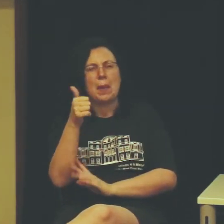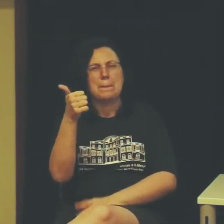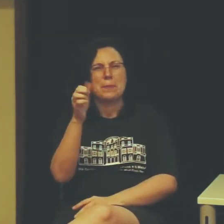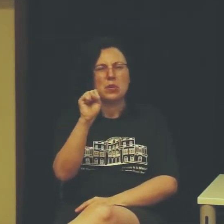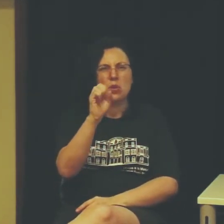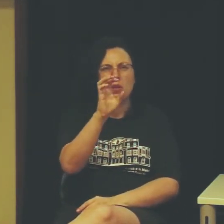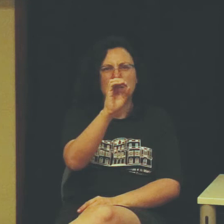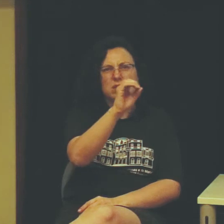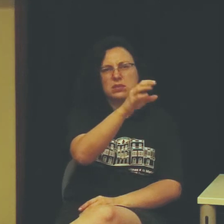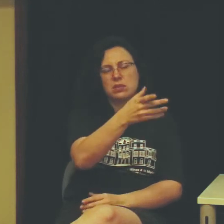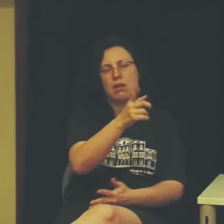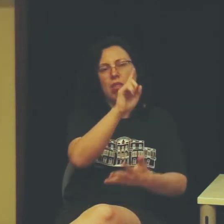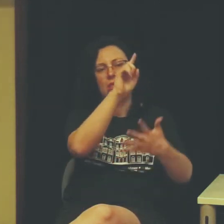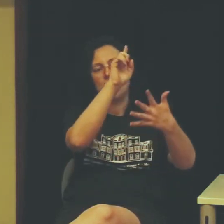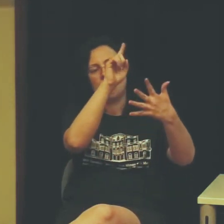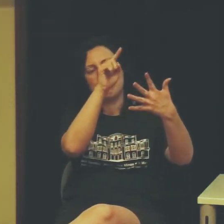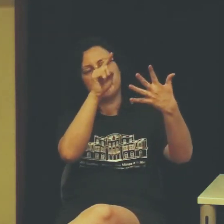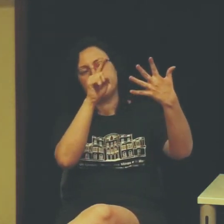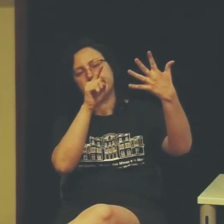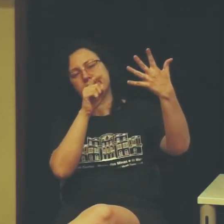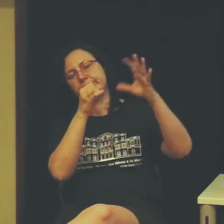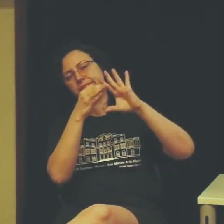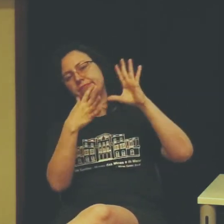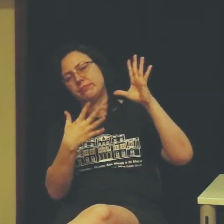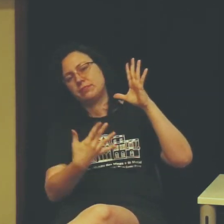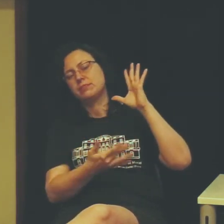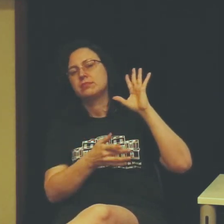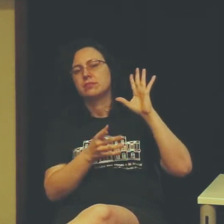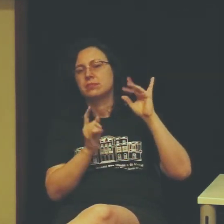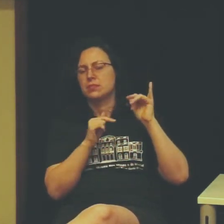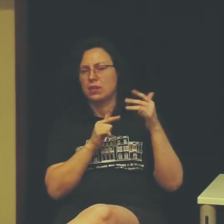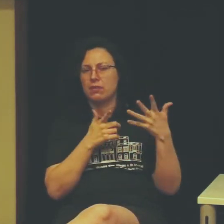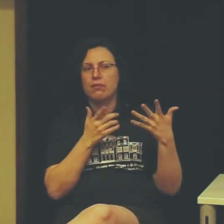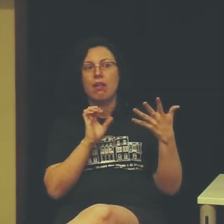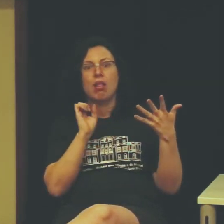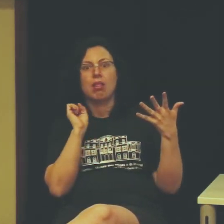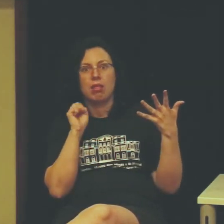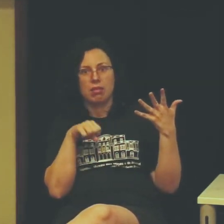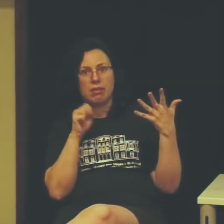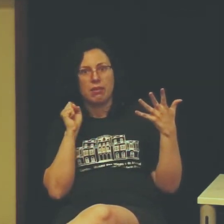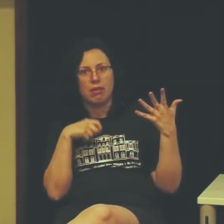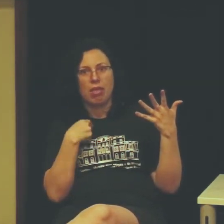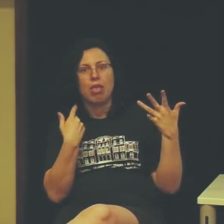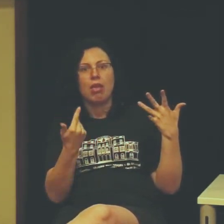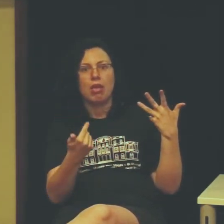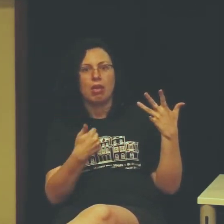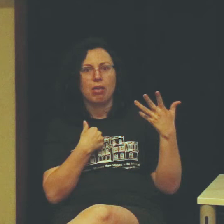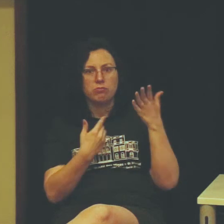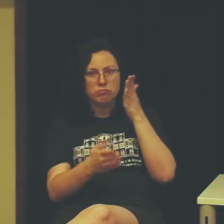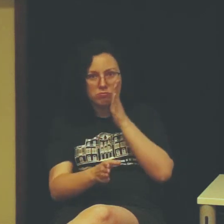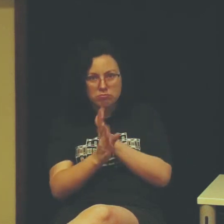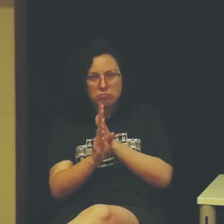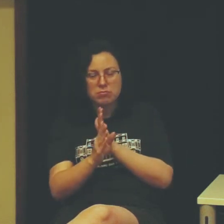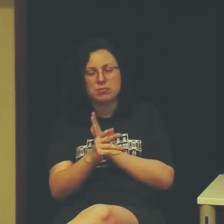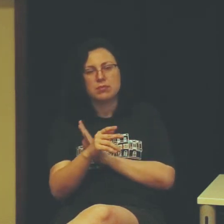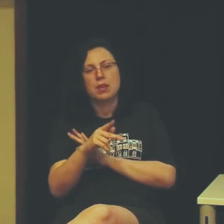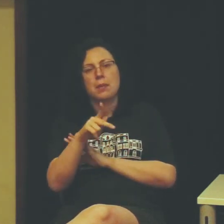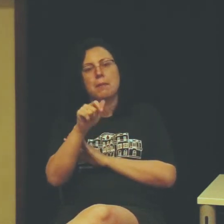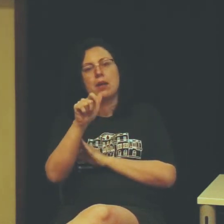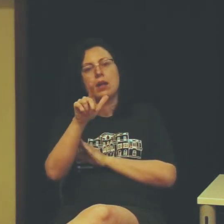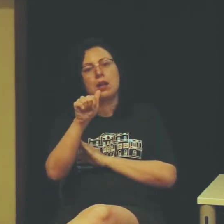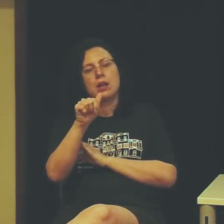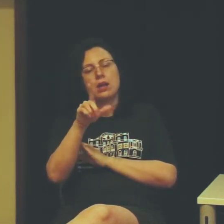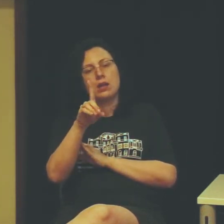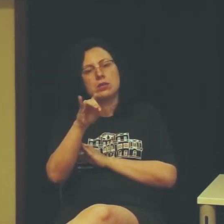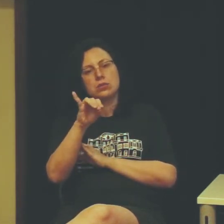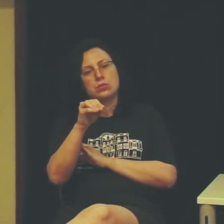Enfim, ele apontou diversas propriedades que seriam suficientes para falar assim, eu descobri o paládio. Mas, de novo, ele fez